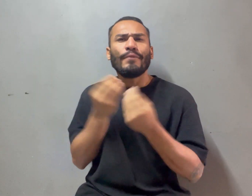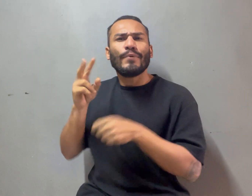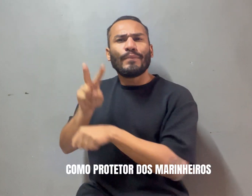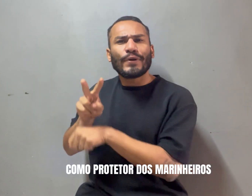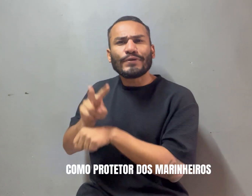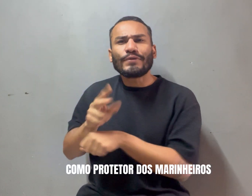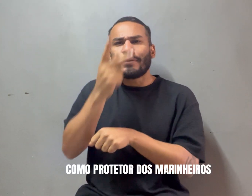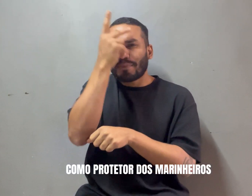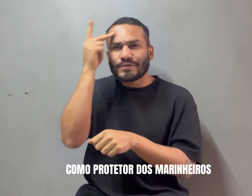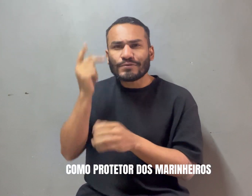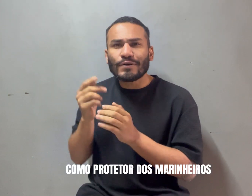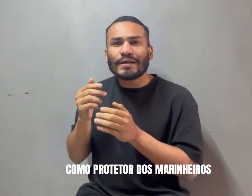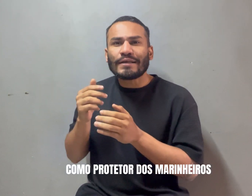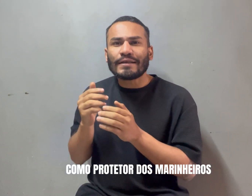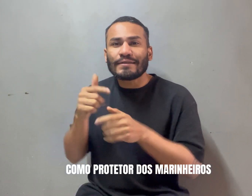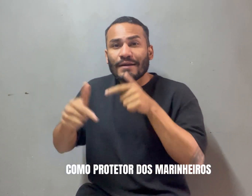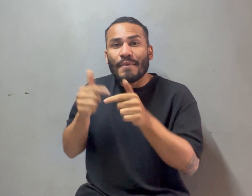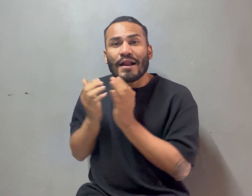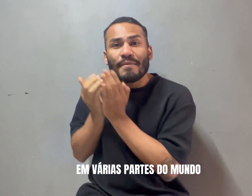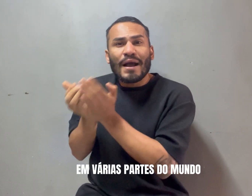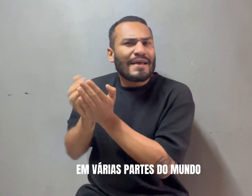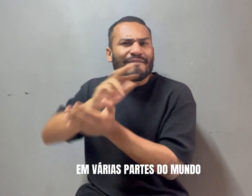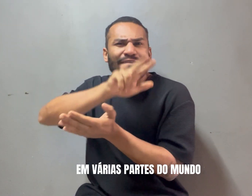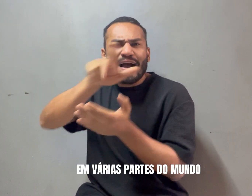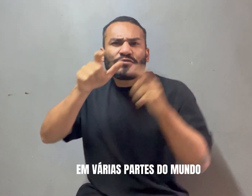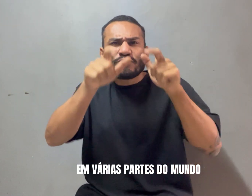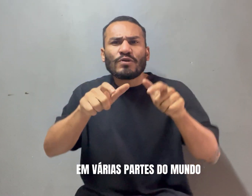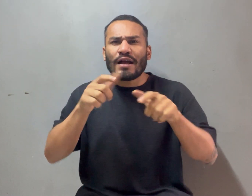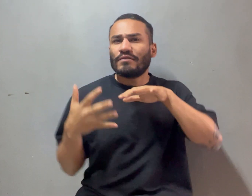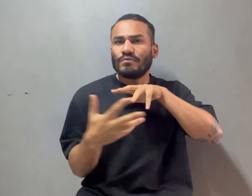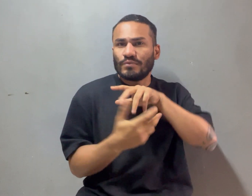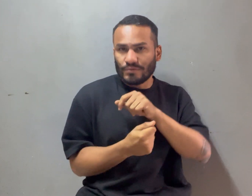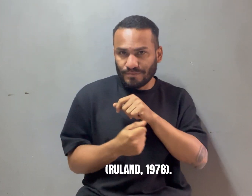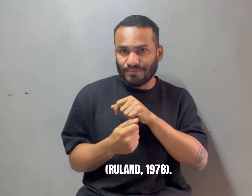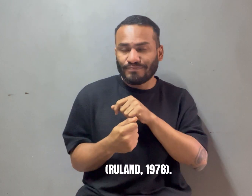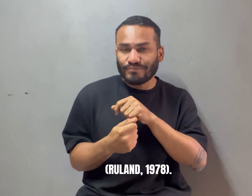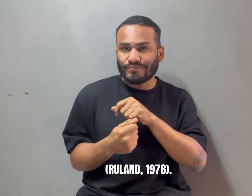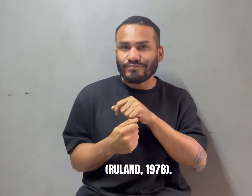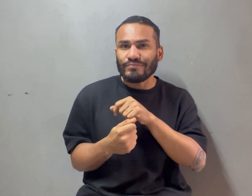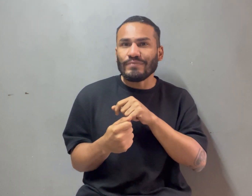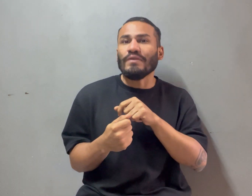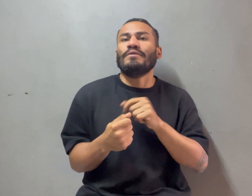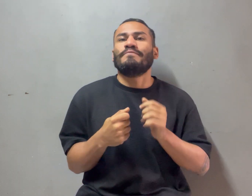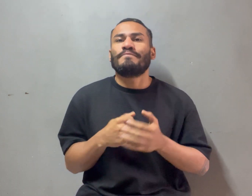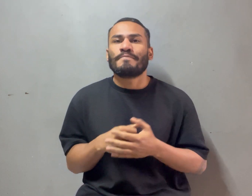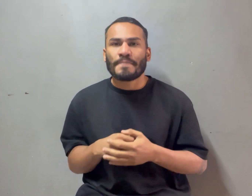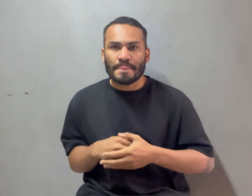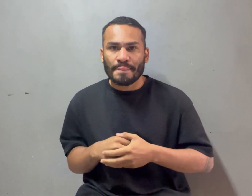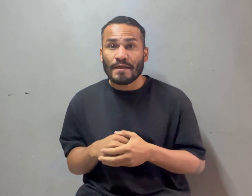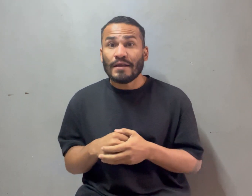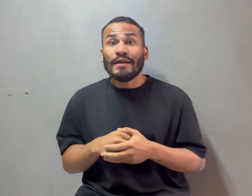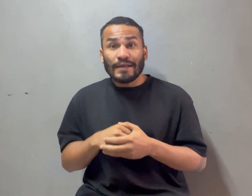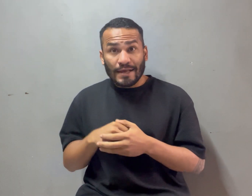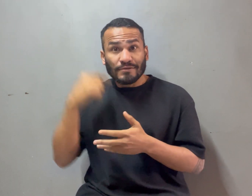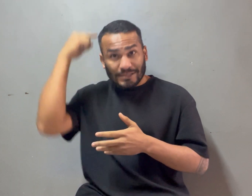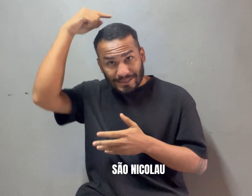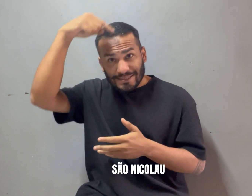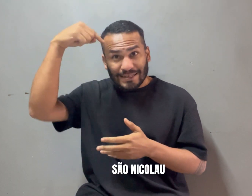como protetor dos marinheiros em várias partes do mundo. Holland, 1978. São